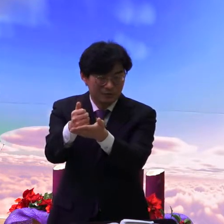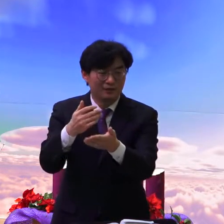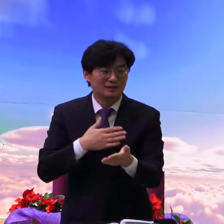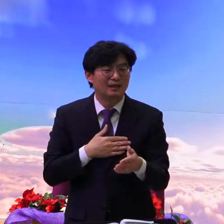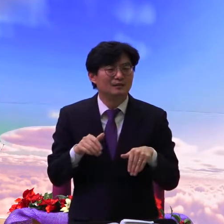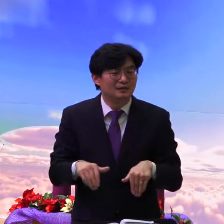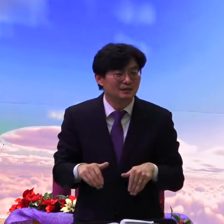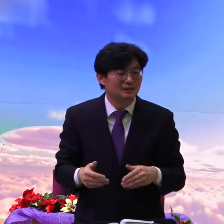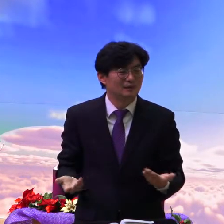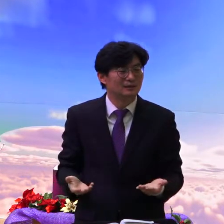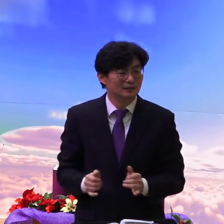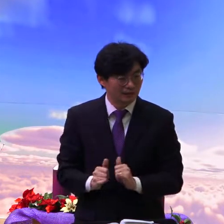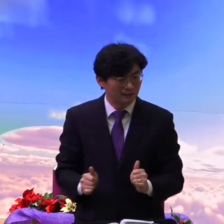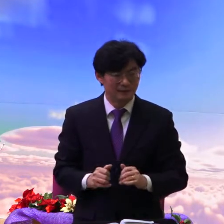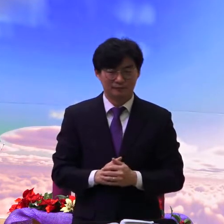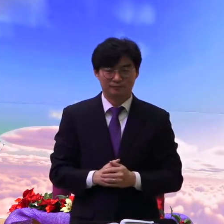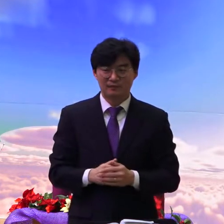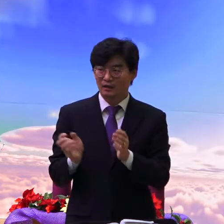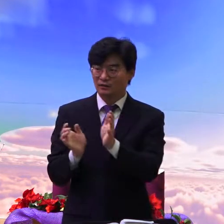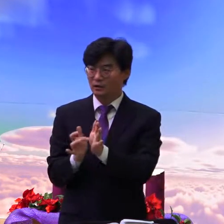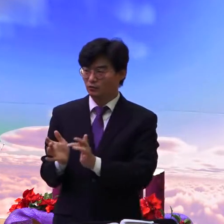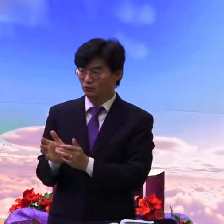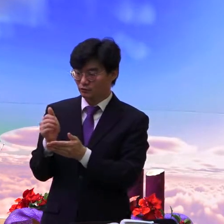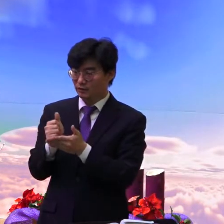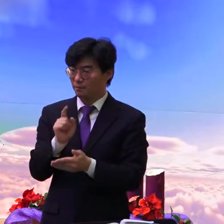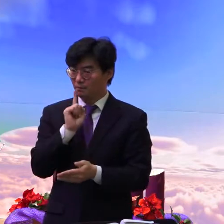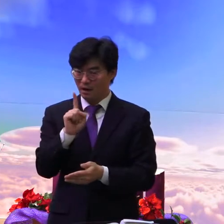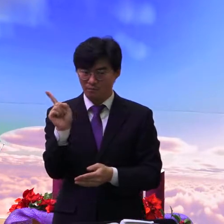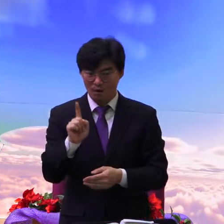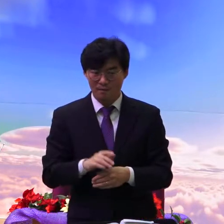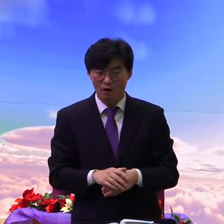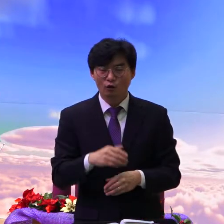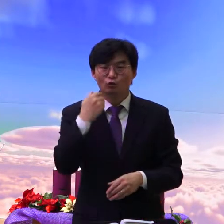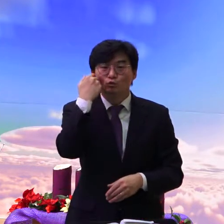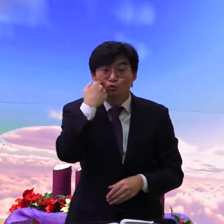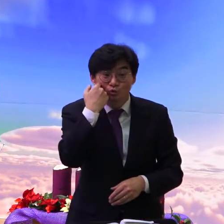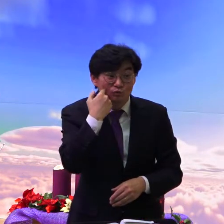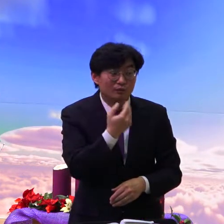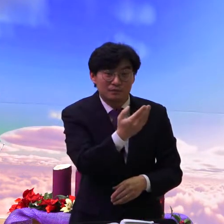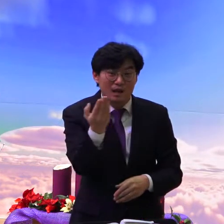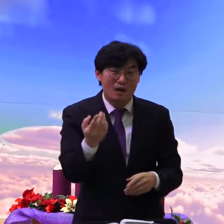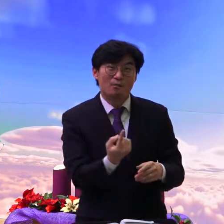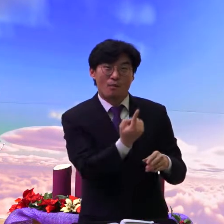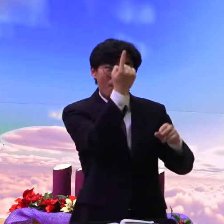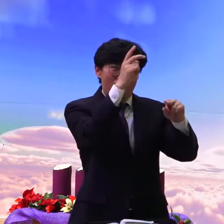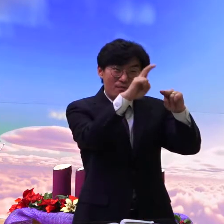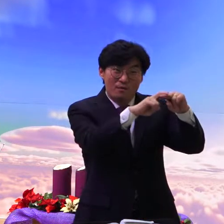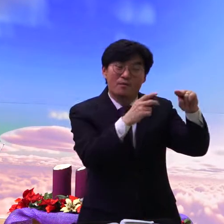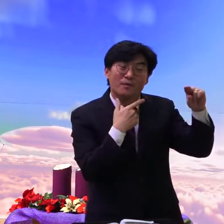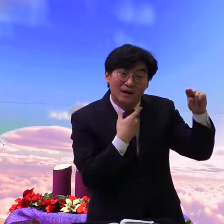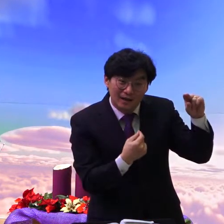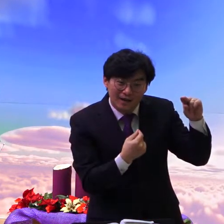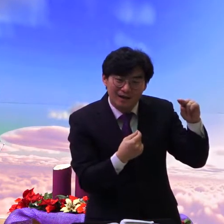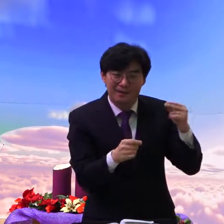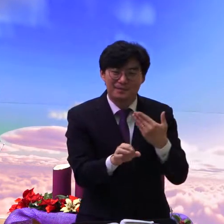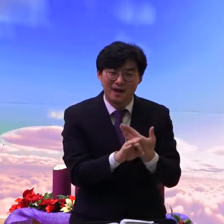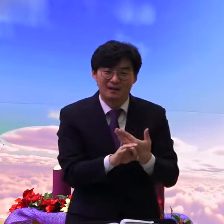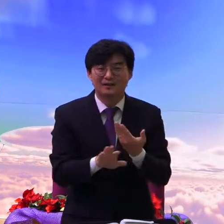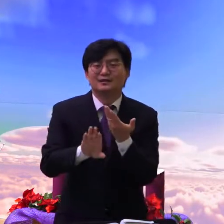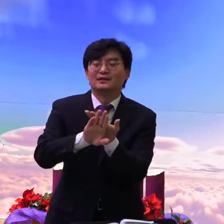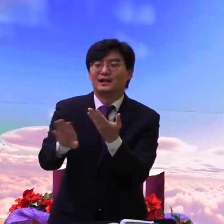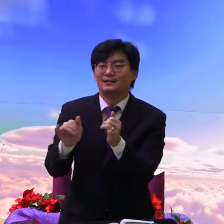하는 제자들 앞에서 누구든지 크고자 하는 자는 남을 뭐라고 했습니까?